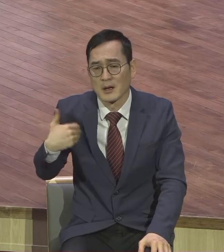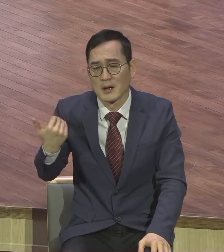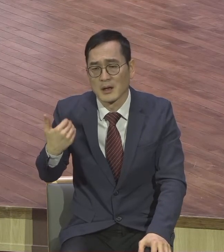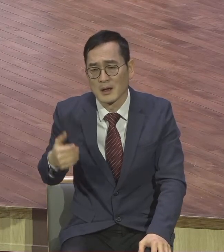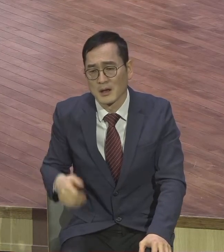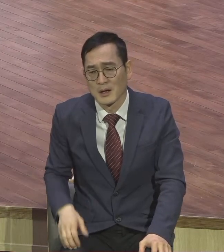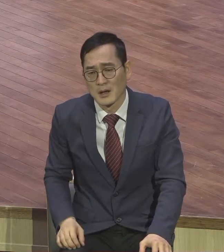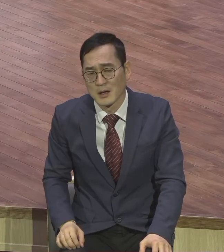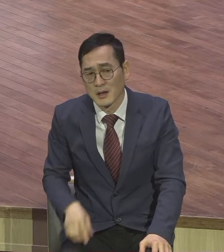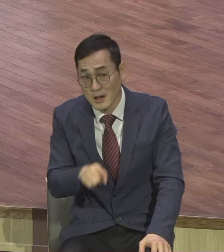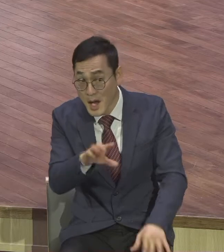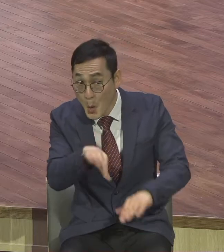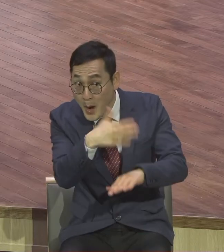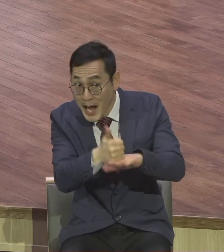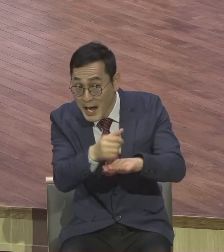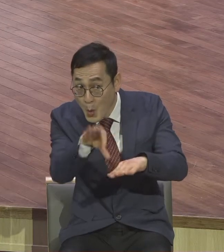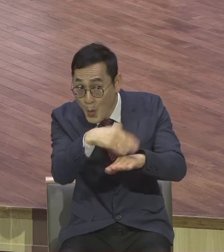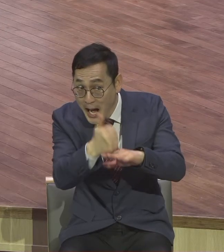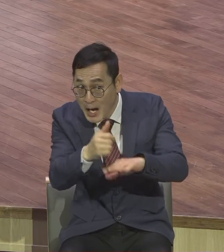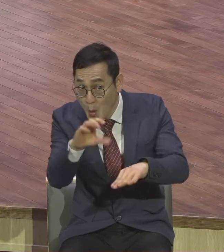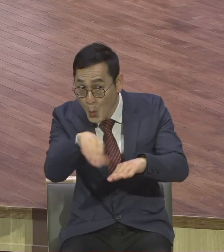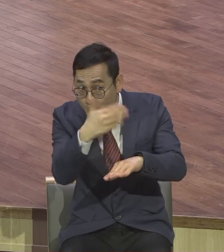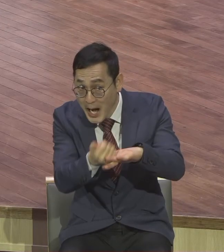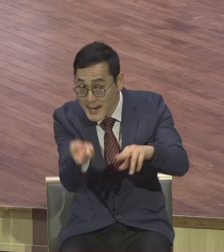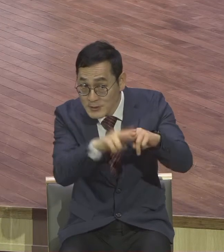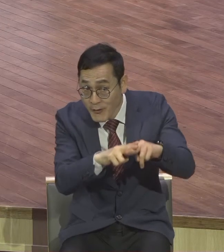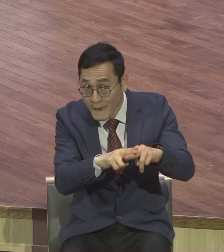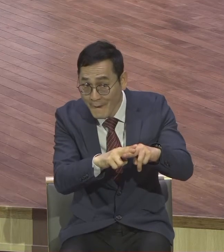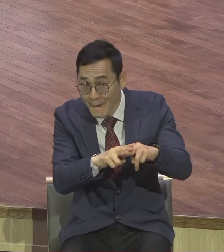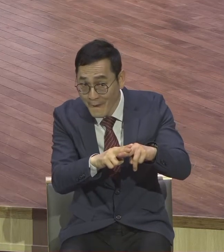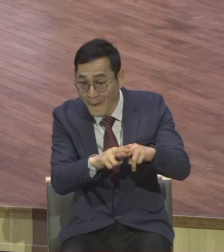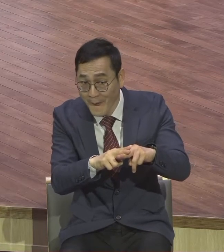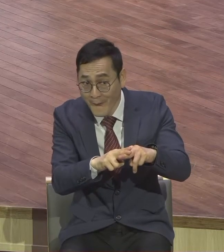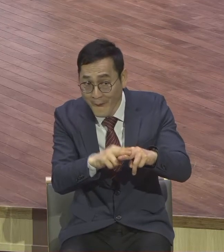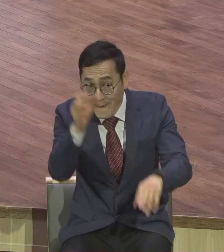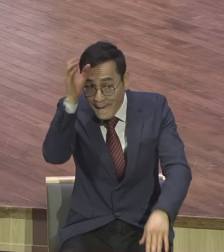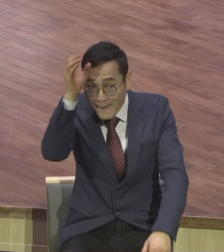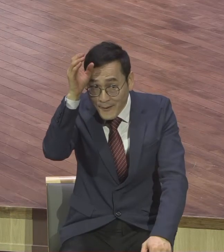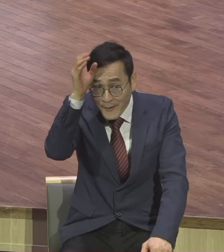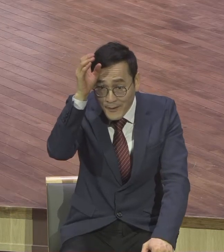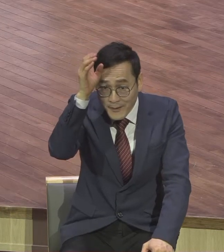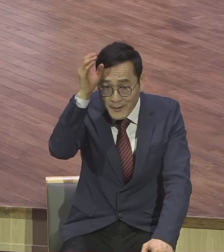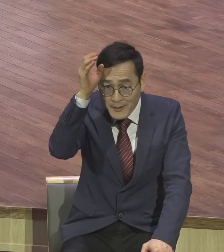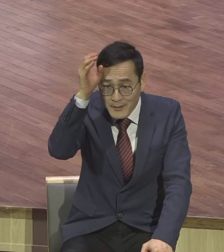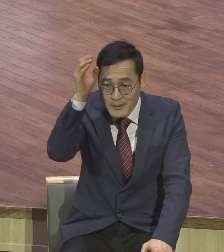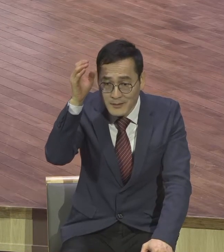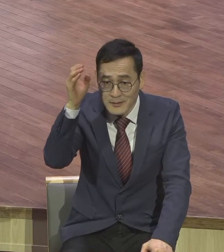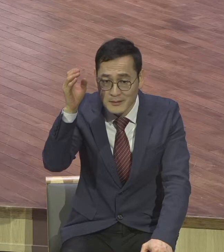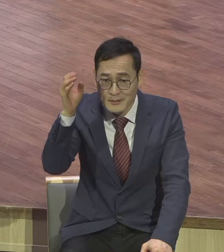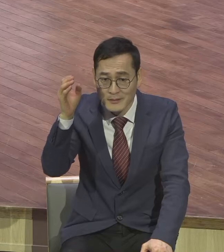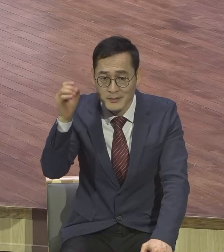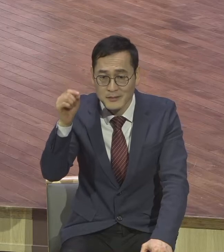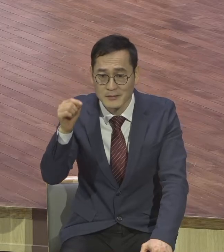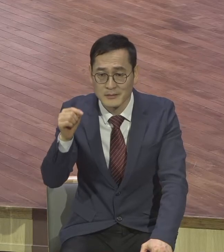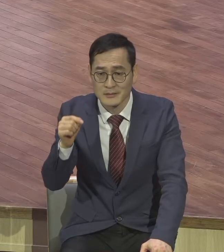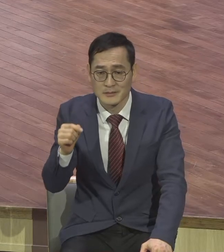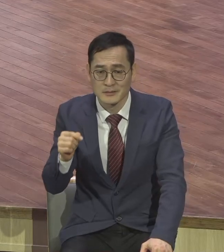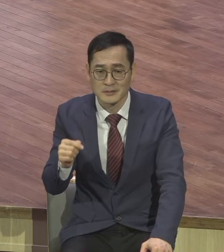다른 데만 관심을 가지고 있단 말이에요 엉뚱한 생각에 사로잡혀있는 이런 어리석은 사람들